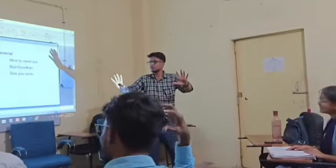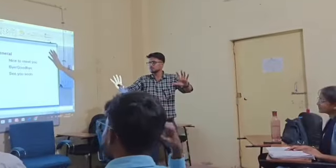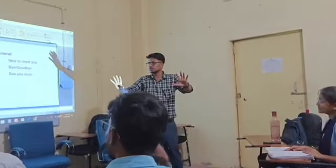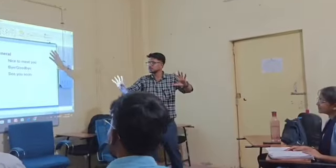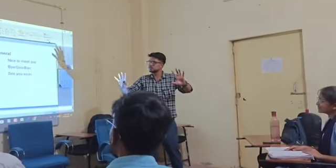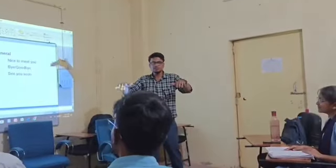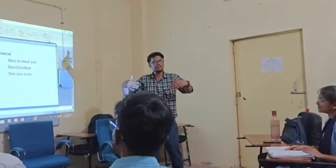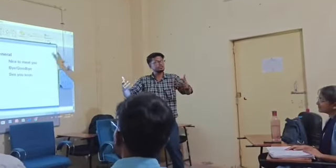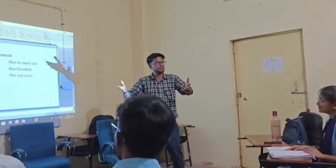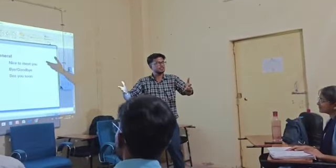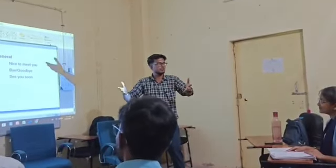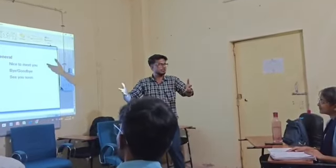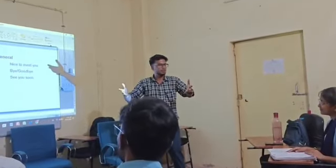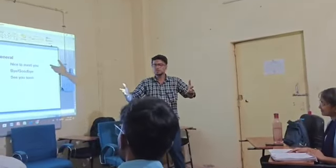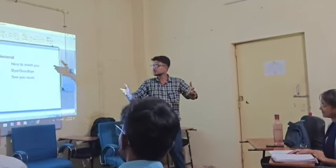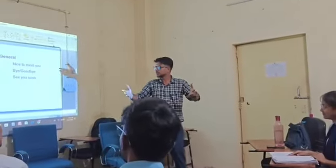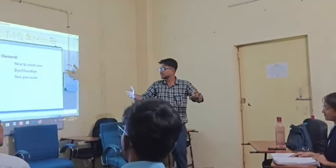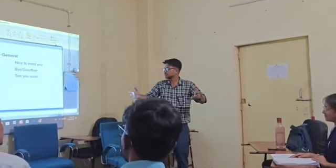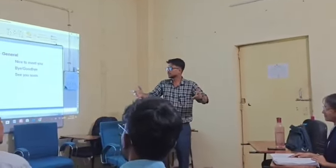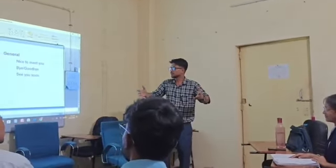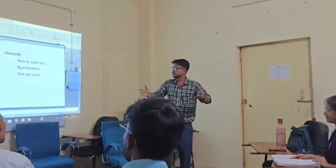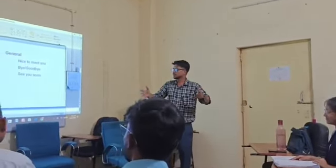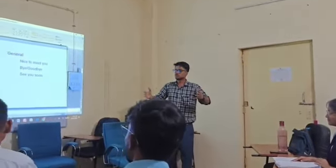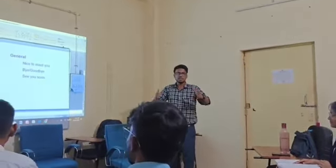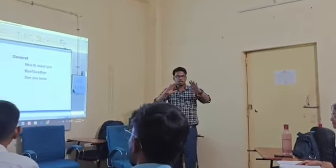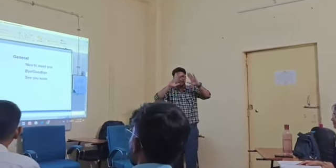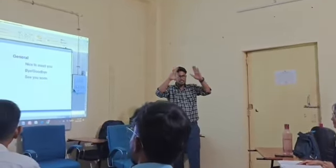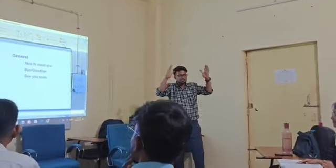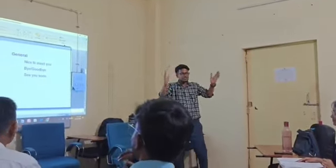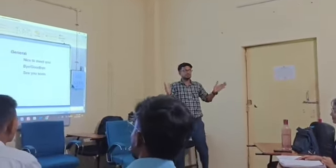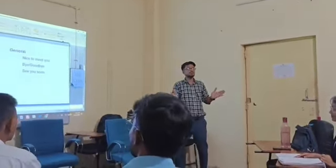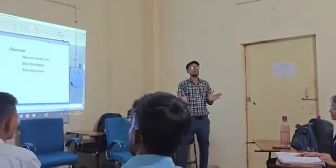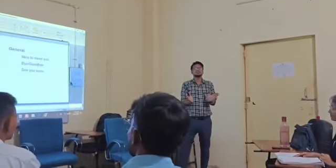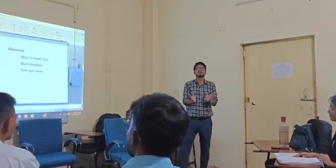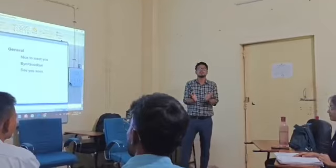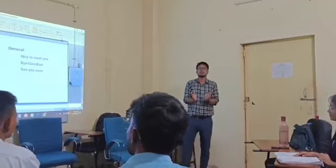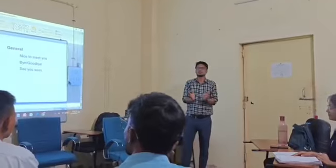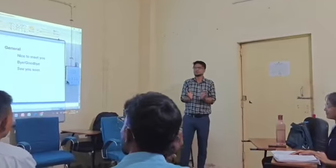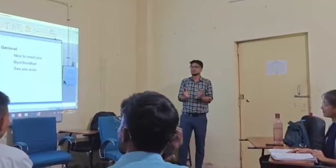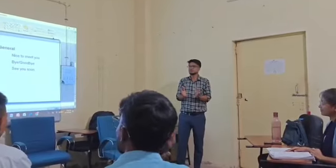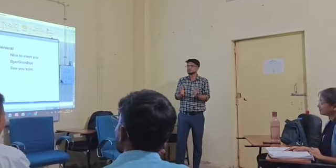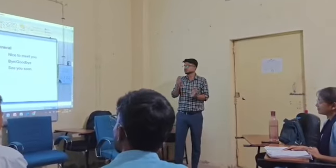नहीं, गलती से ही सीखते हैं, ठीक है। तो ये हमारे स्पेस में साइन किया जाता है,